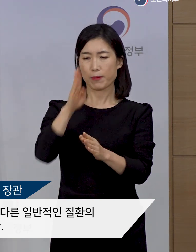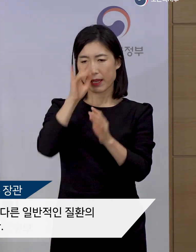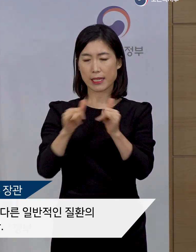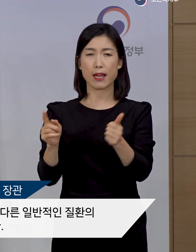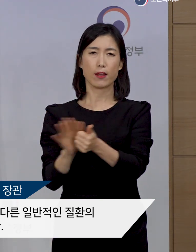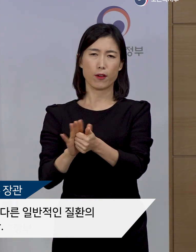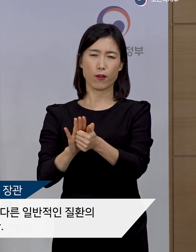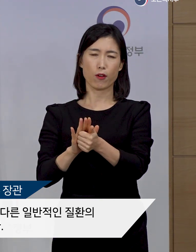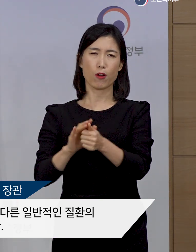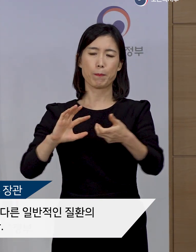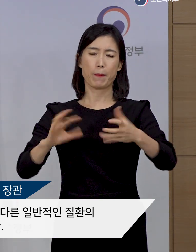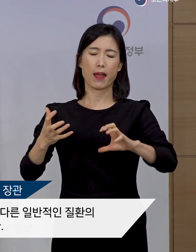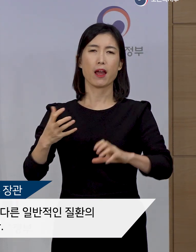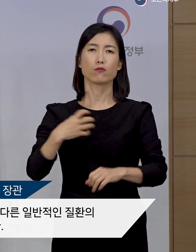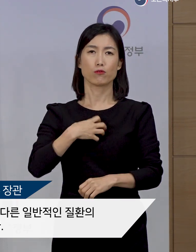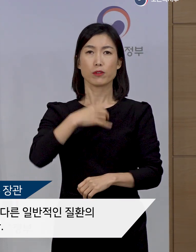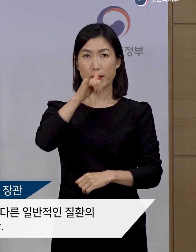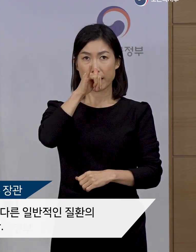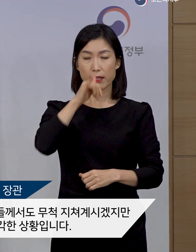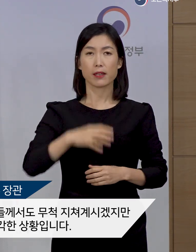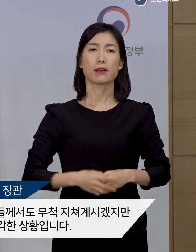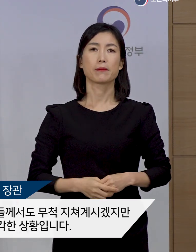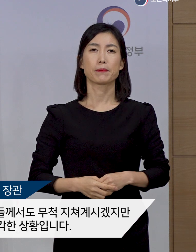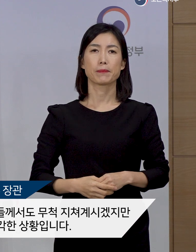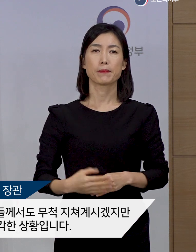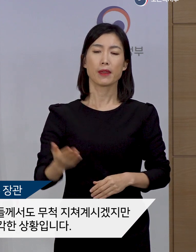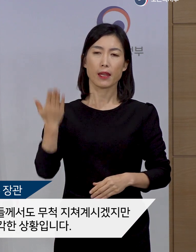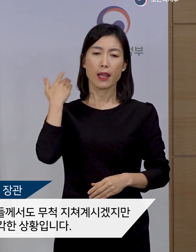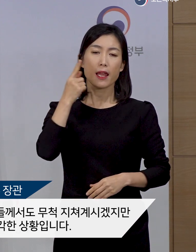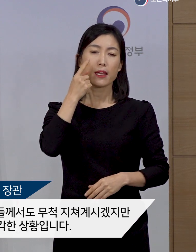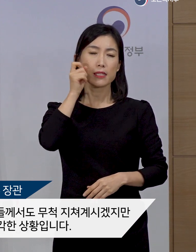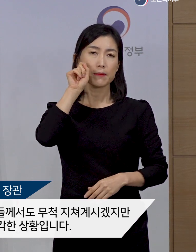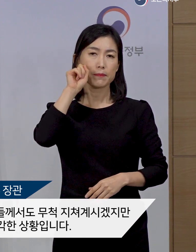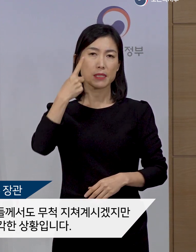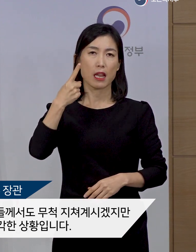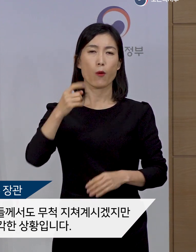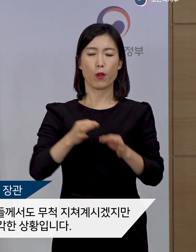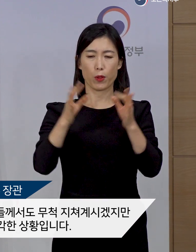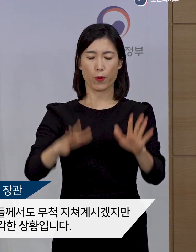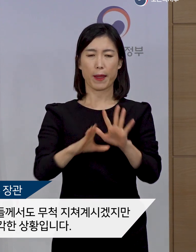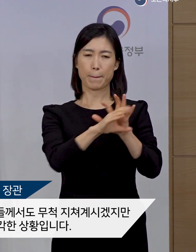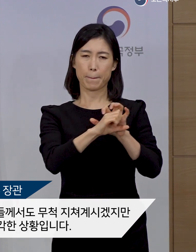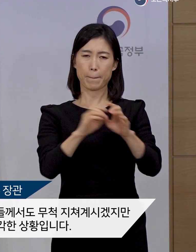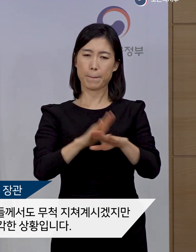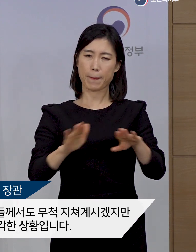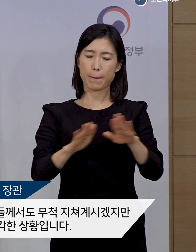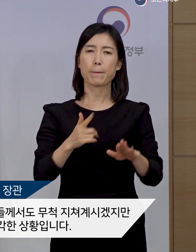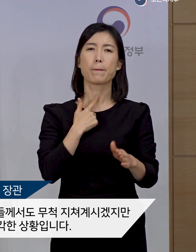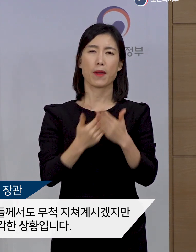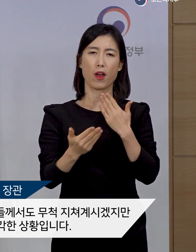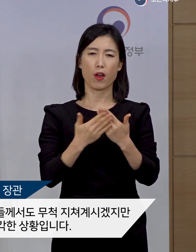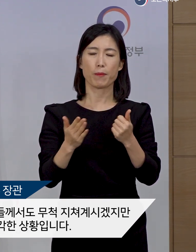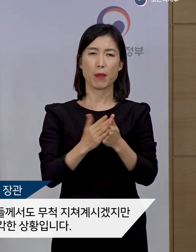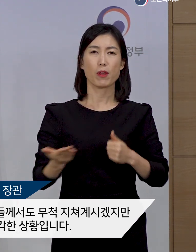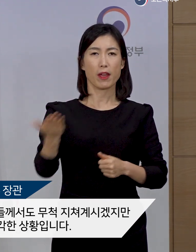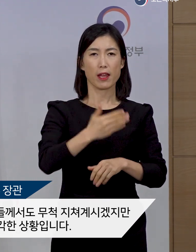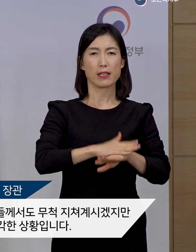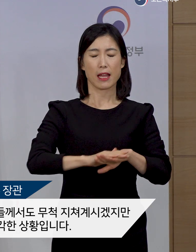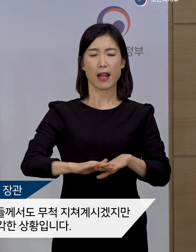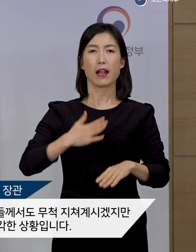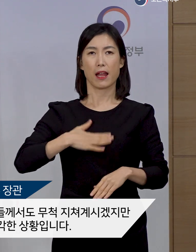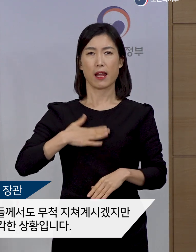차질이 발생할 것입니다. 지난 11개월간의 코로나19 대응으로 국민 여러분들께서도